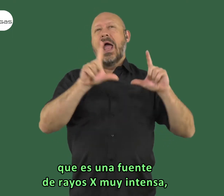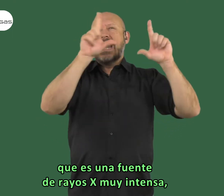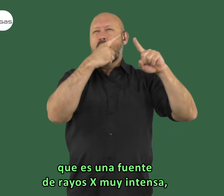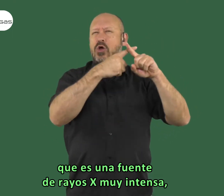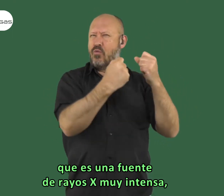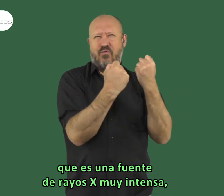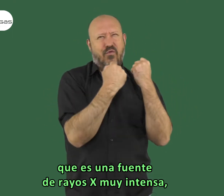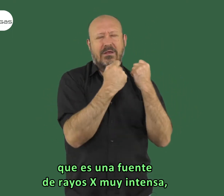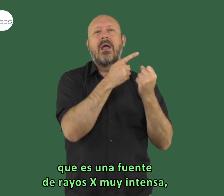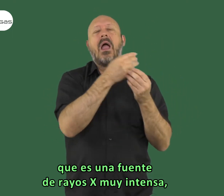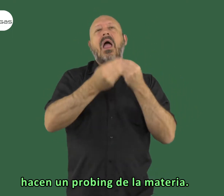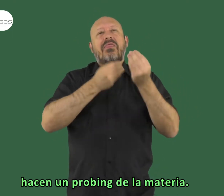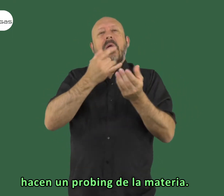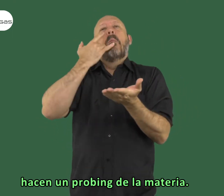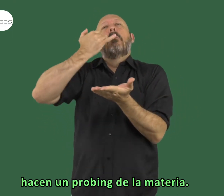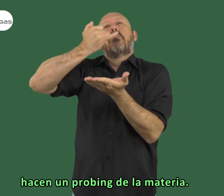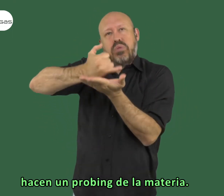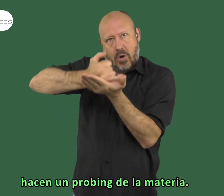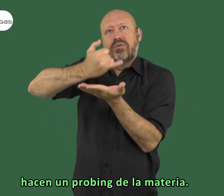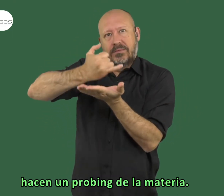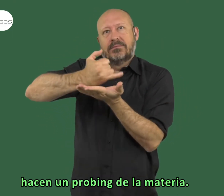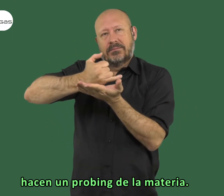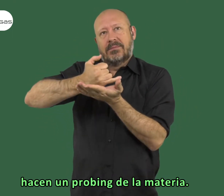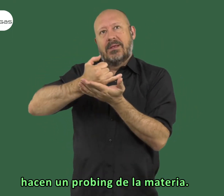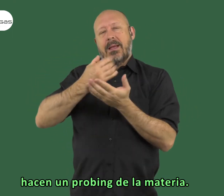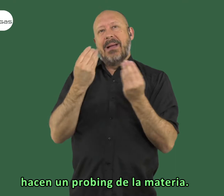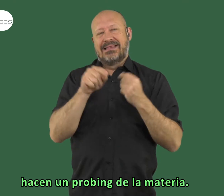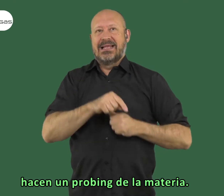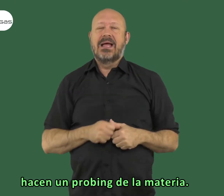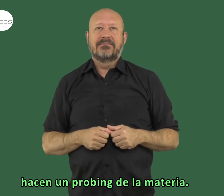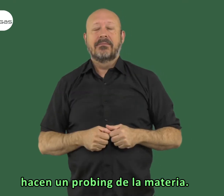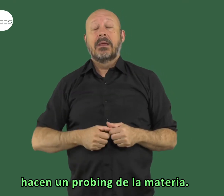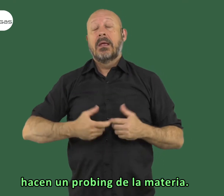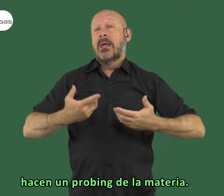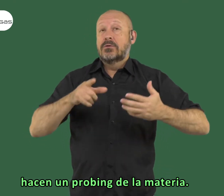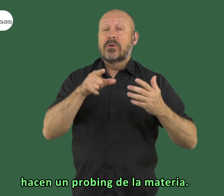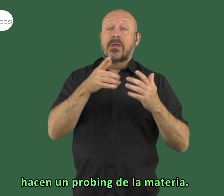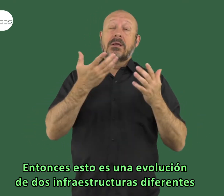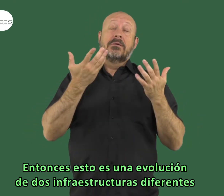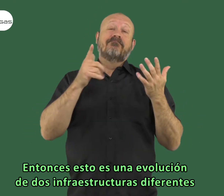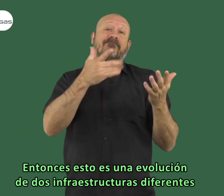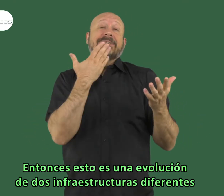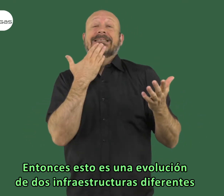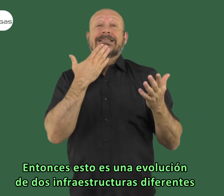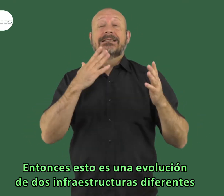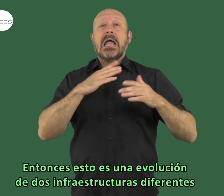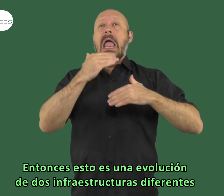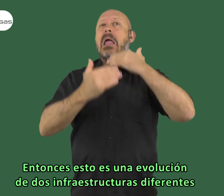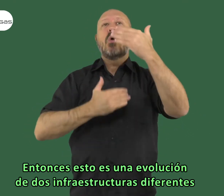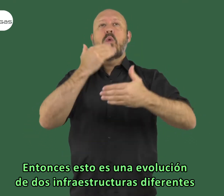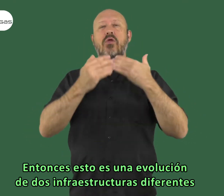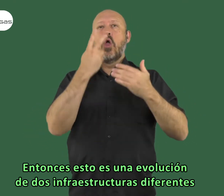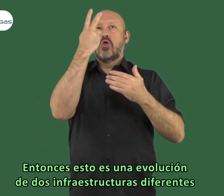fuente de rayos X muy intensa, hacen un probing de la materia. Entonces esto es